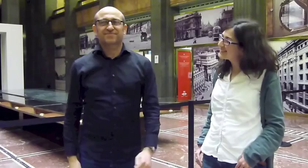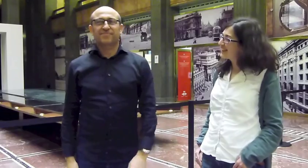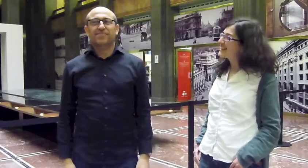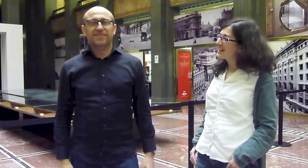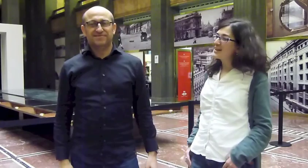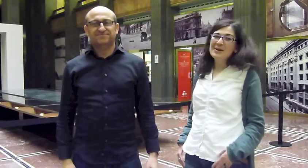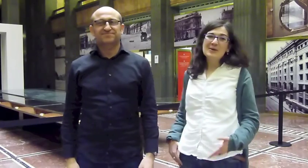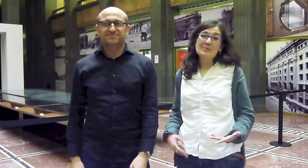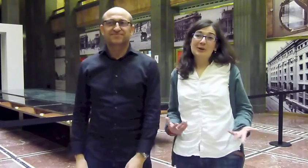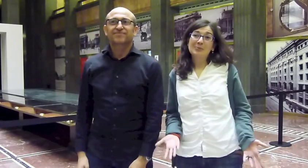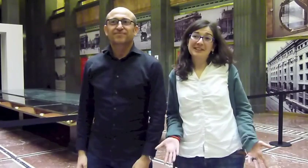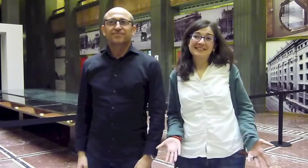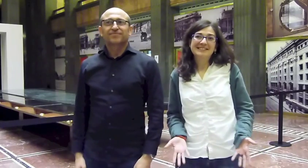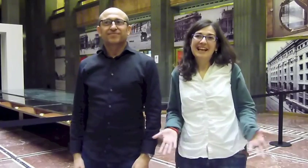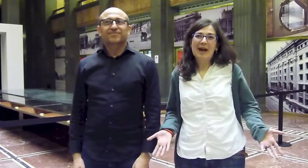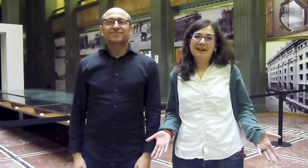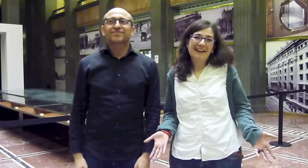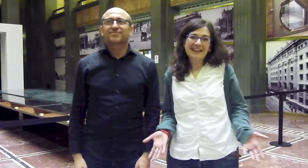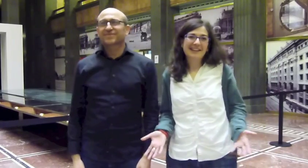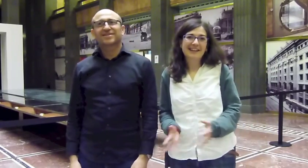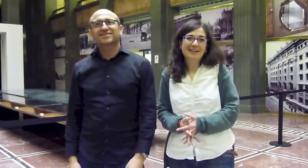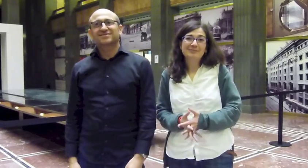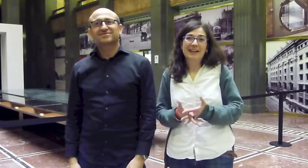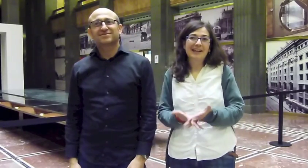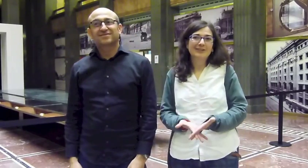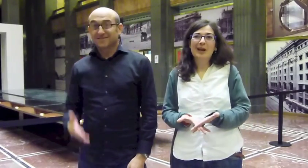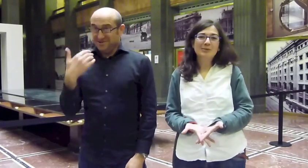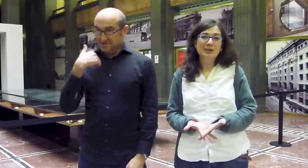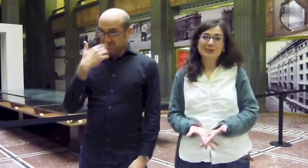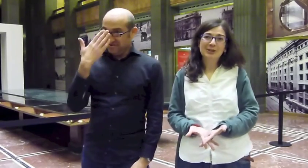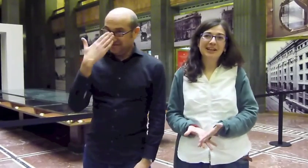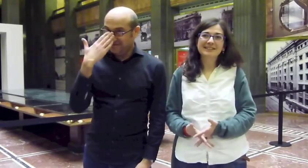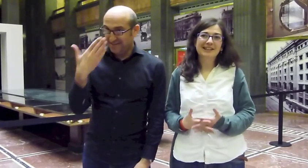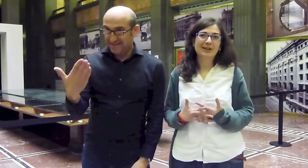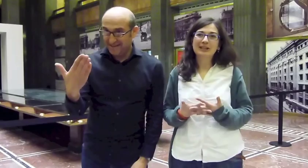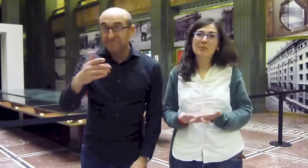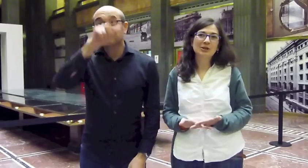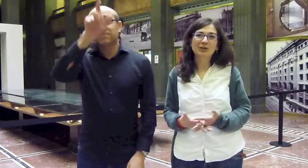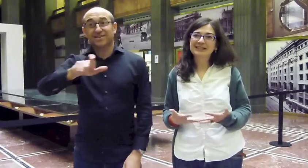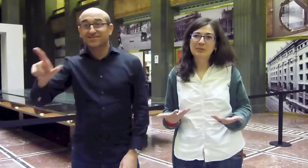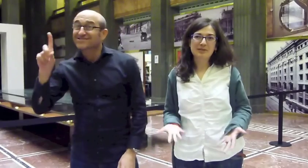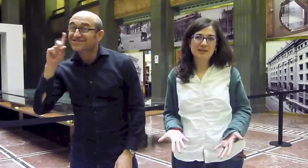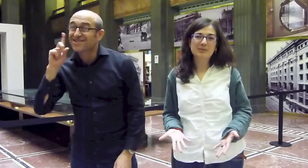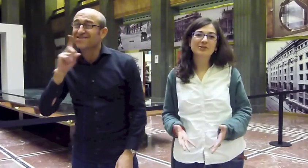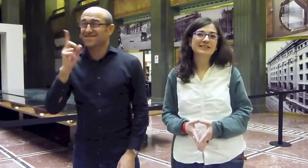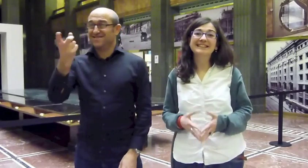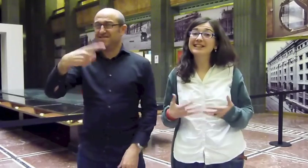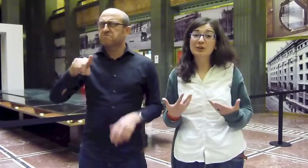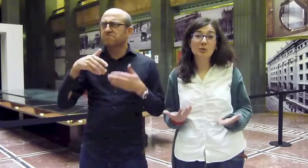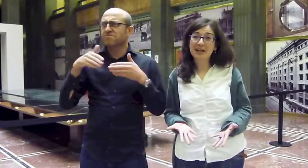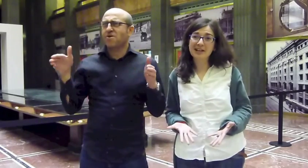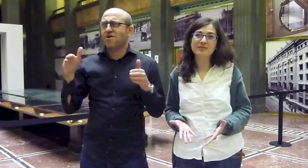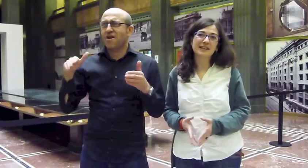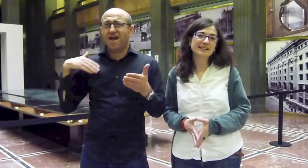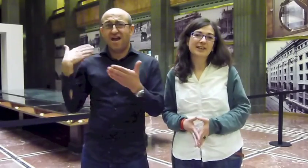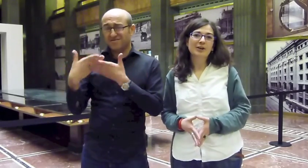conciertos. Bueno, pues la verdad que todas las personas sordas nos han apoyado desde el principio, se han sentido